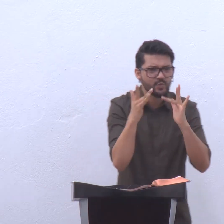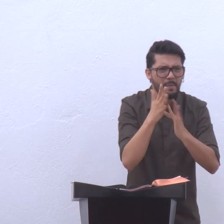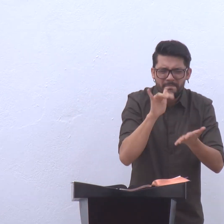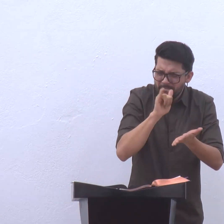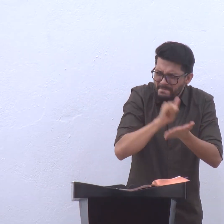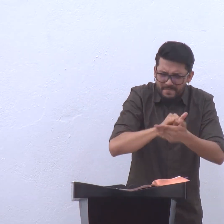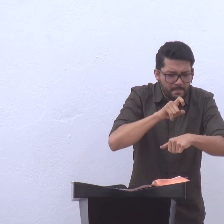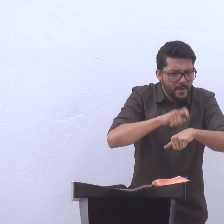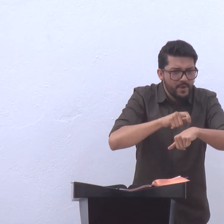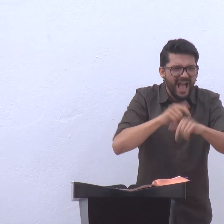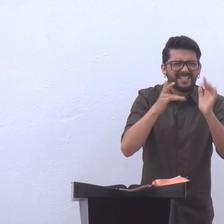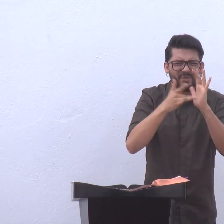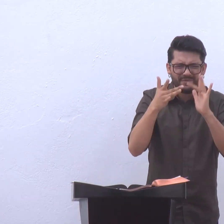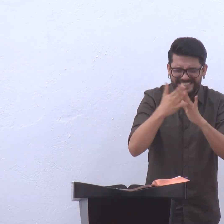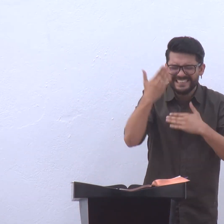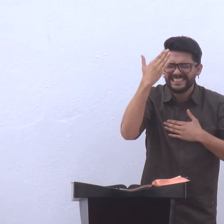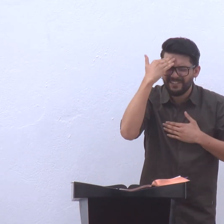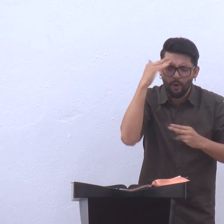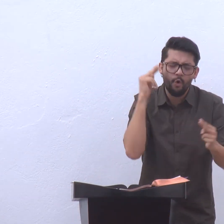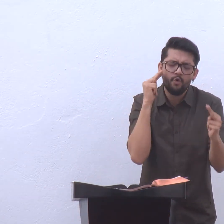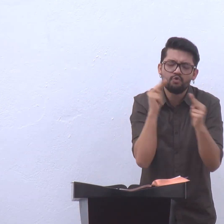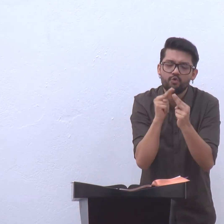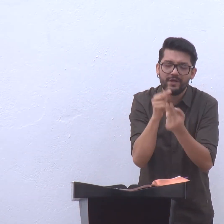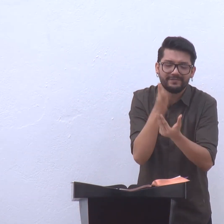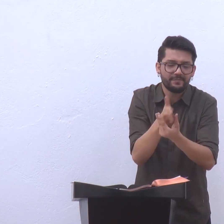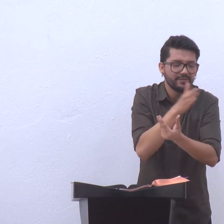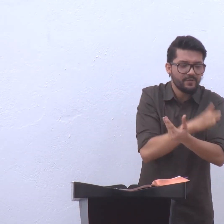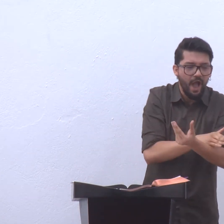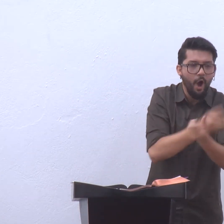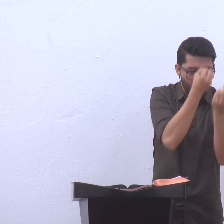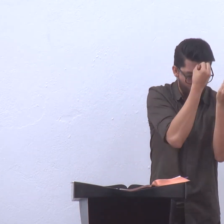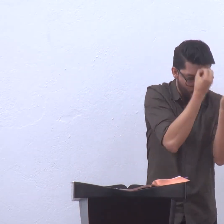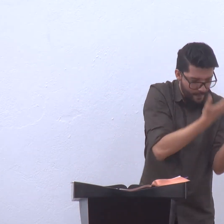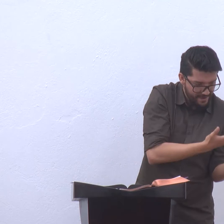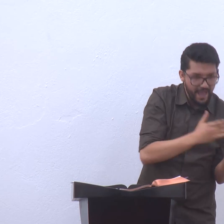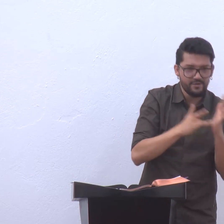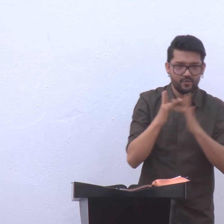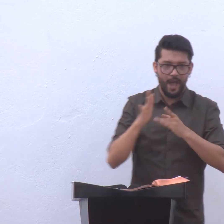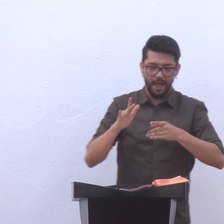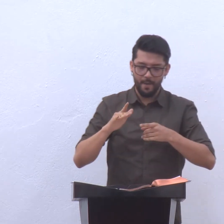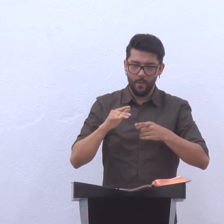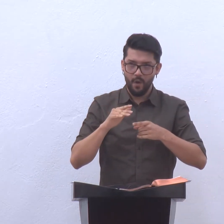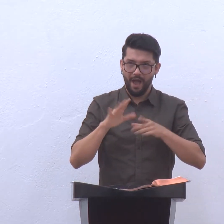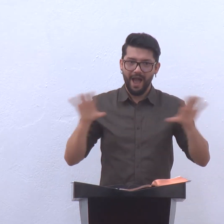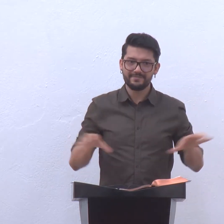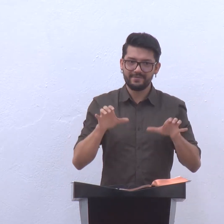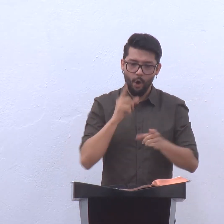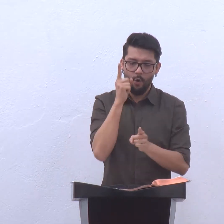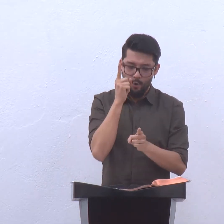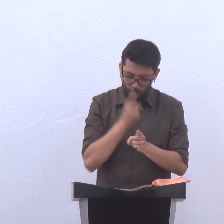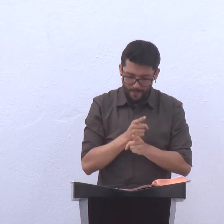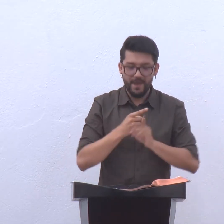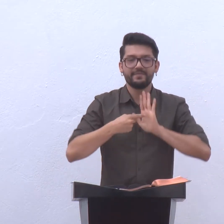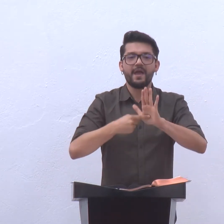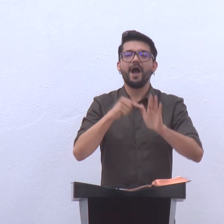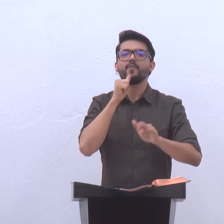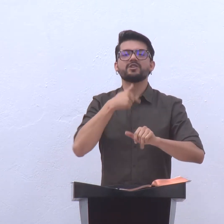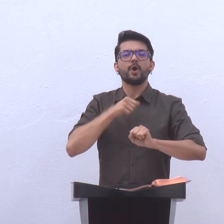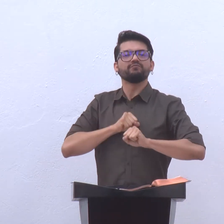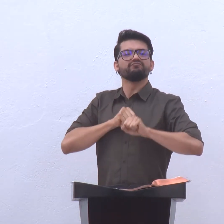¡Wow! Lo enlazó en el tiempo perfecto. Jesús conocía obviamente toda la Escritura, sabía de este ritual